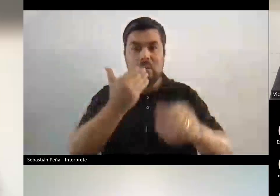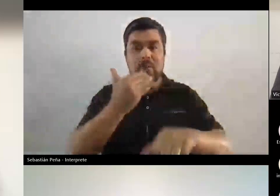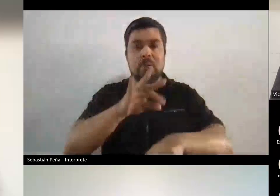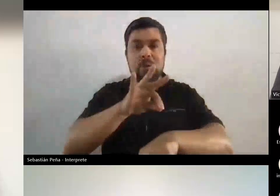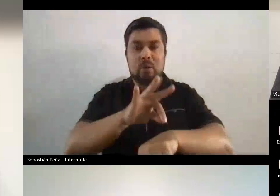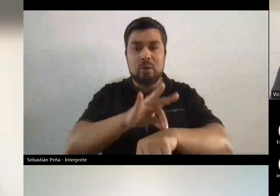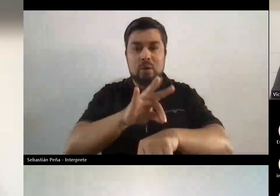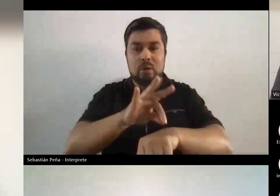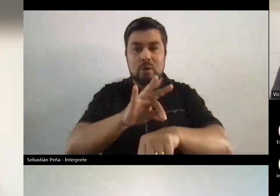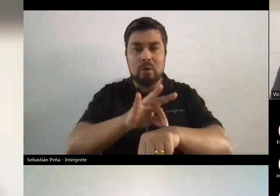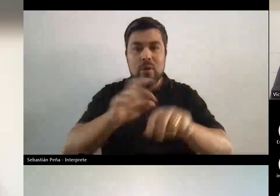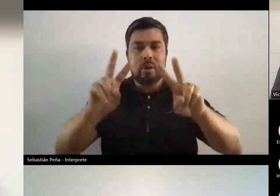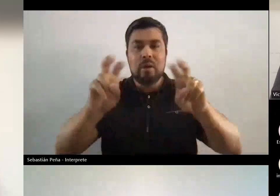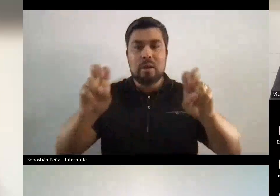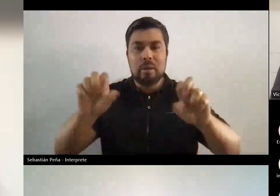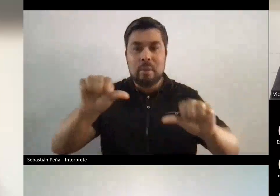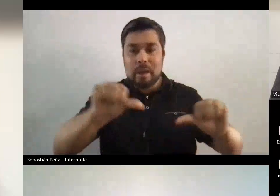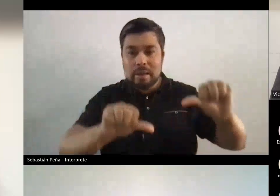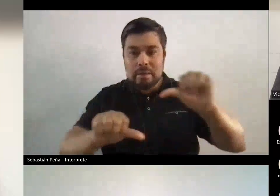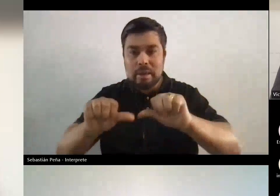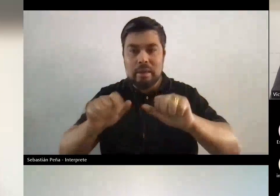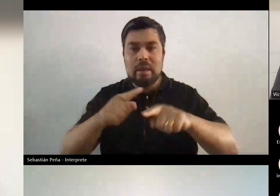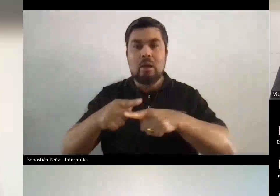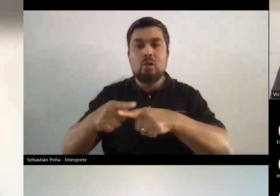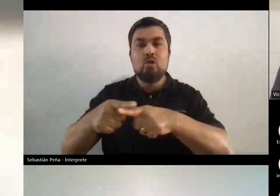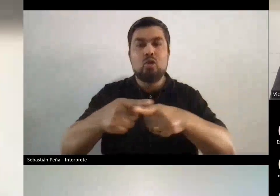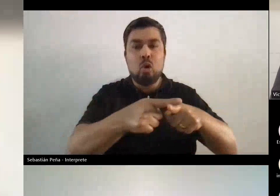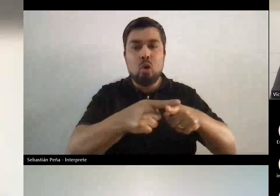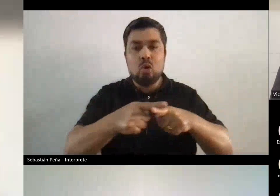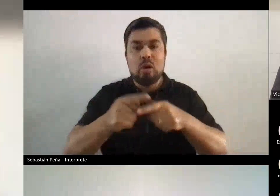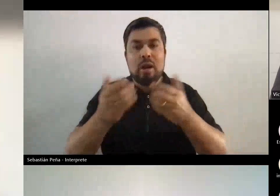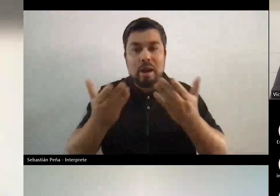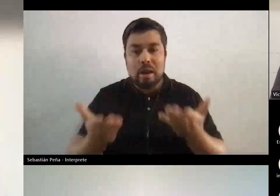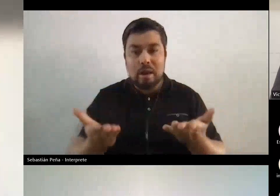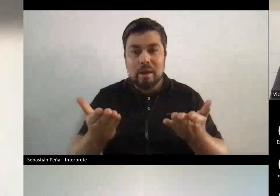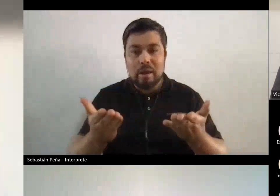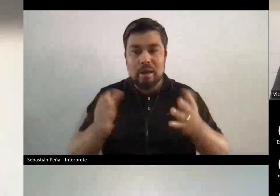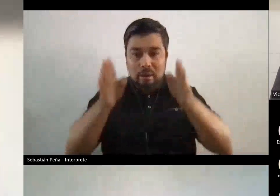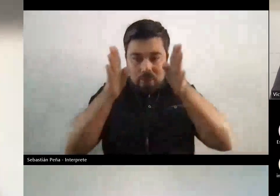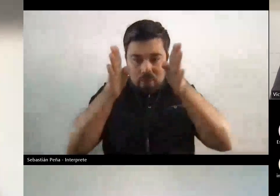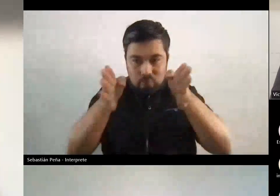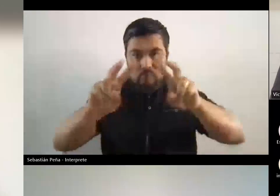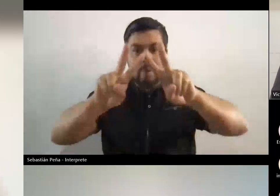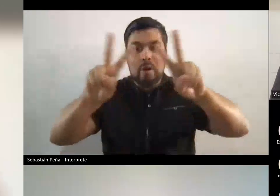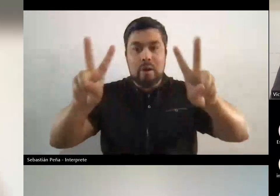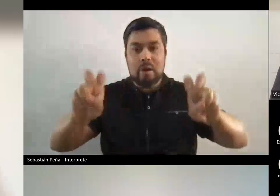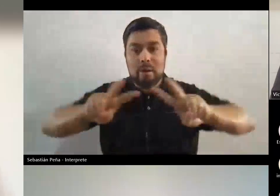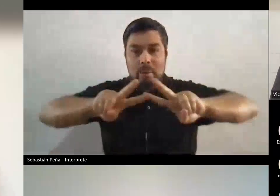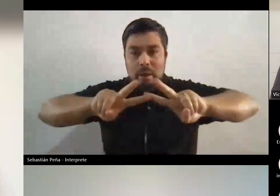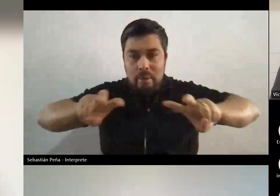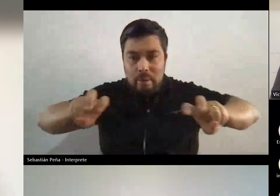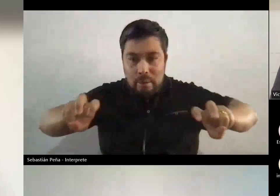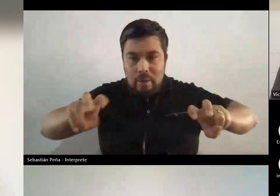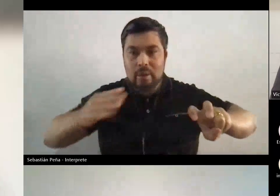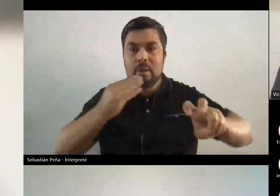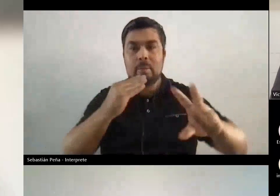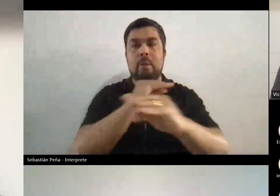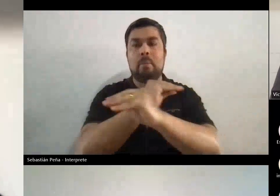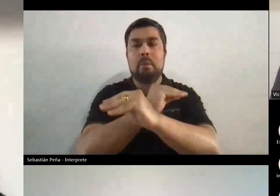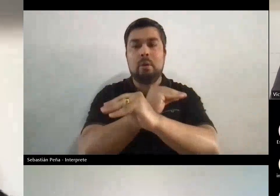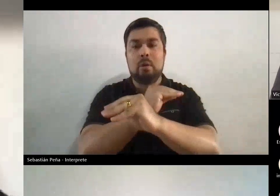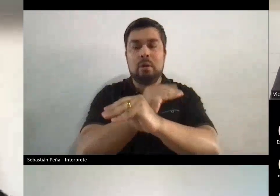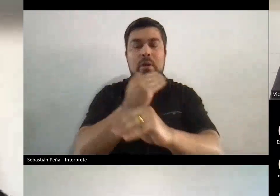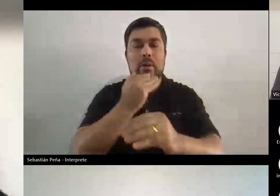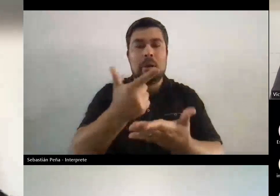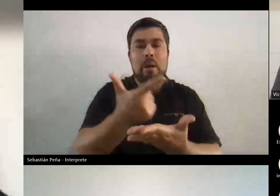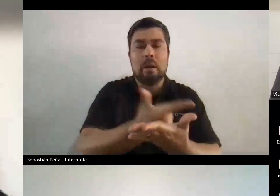ciencias sociales y dedicada a la investigación de la pedagogía sorda y de la literatura sorda con muy, muy